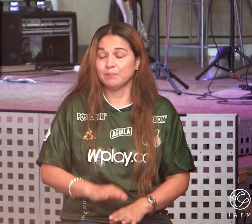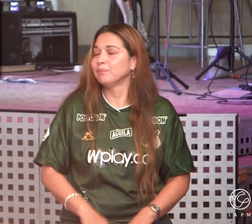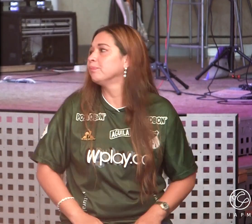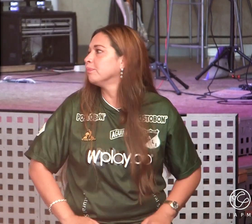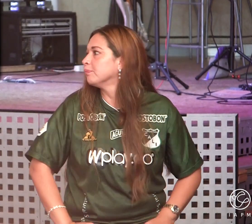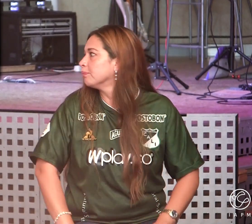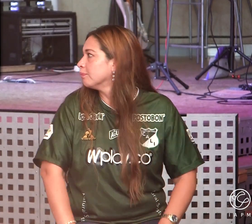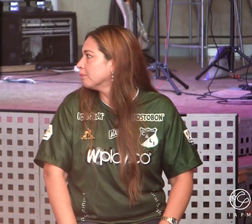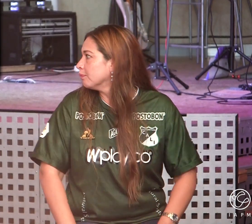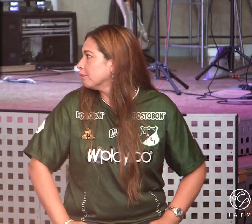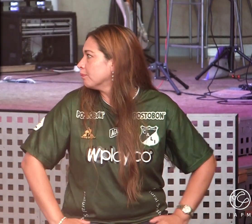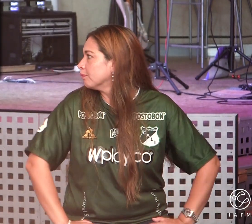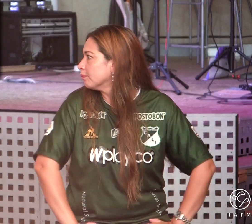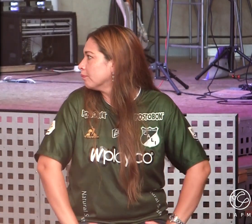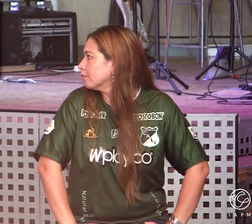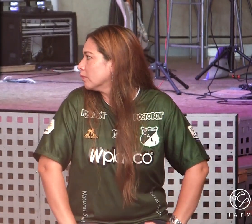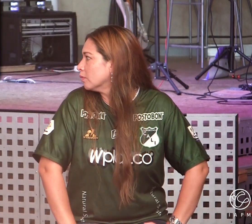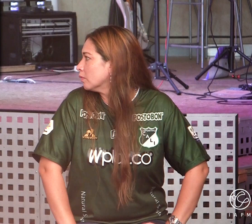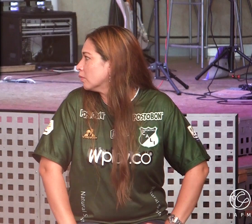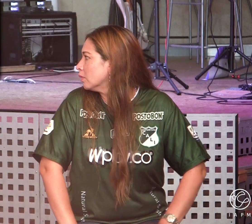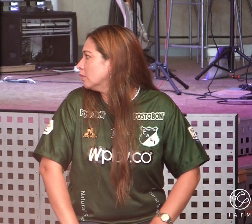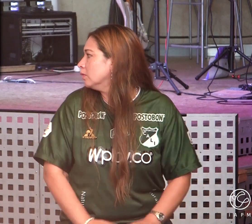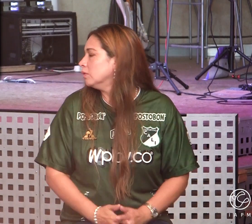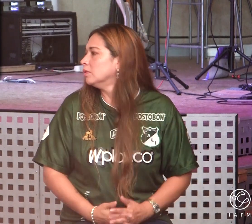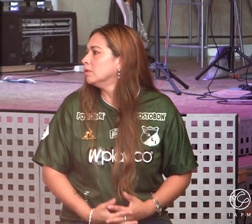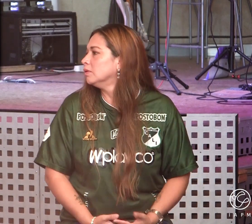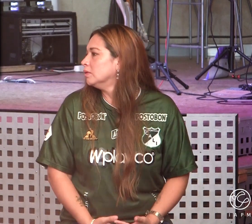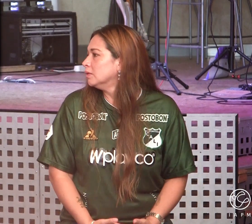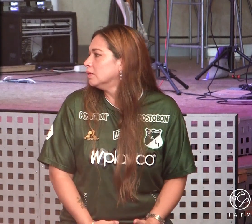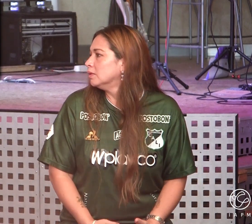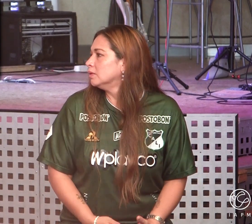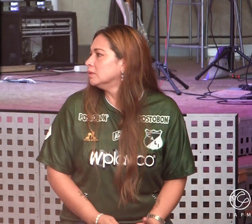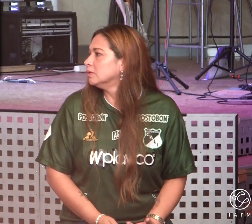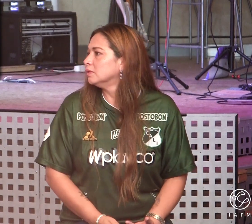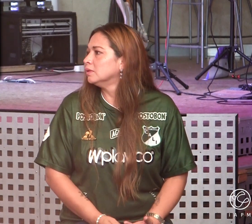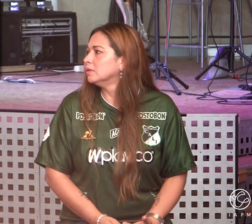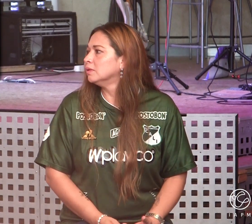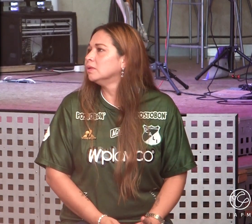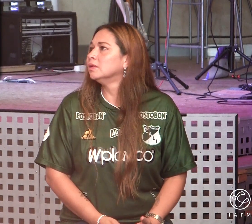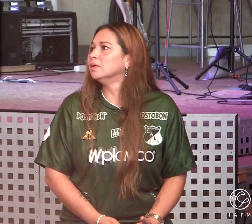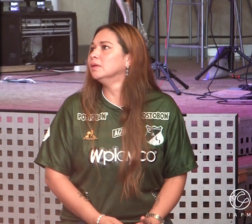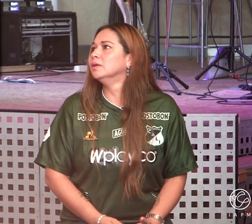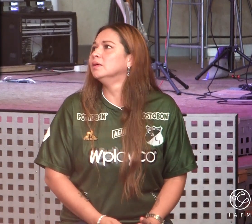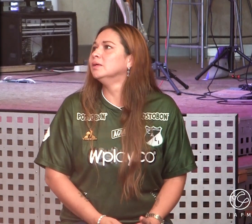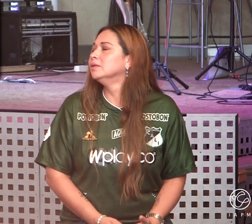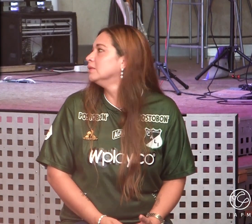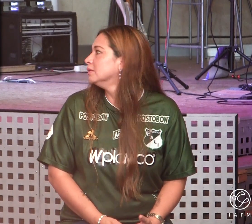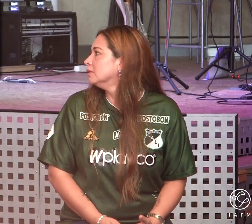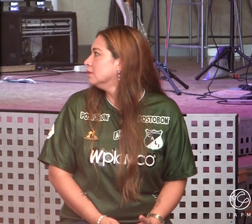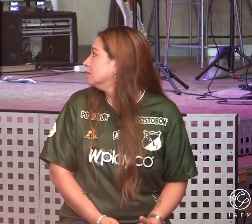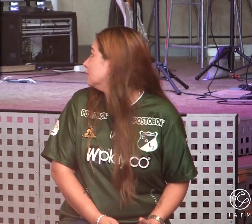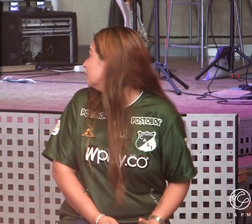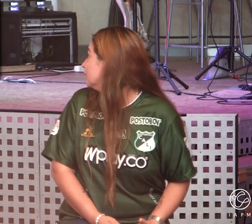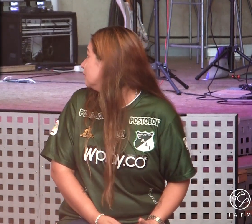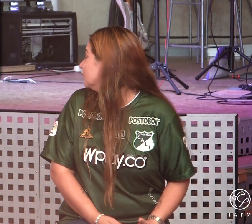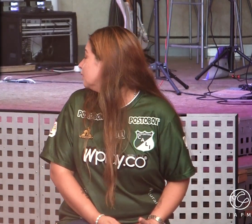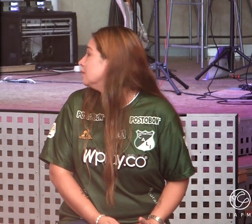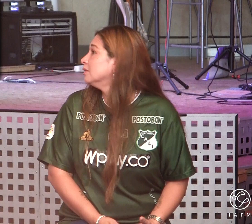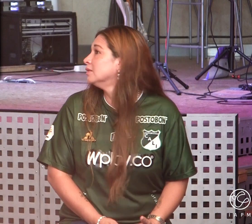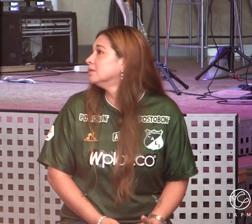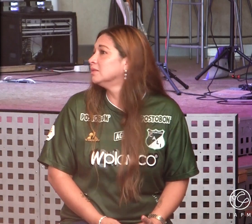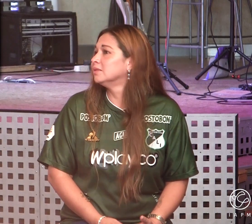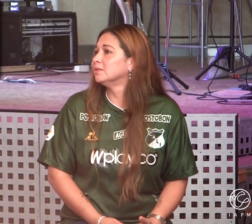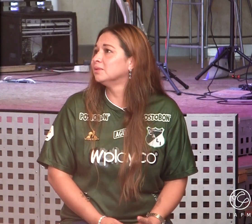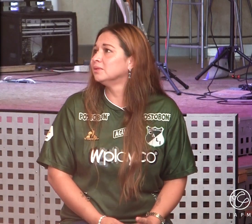dijeron no hay remedio con este colombiano. Entonces quédate con dos por ahora. La primera,